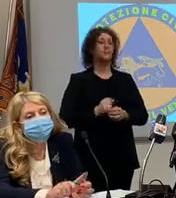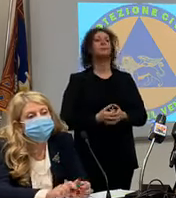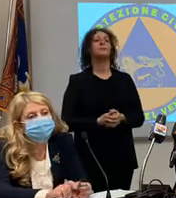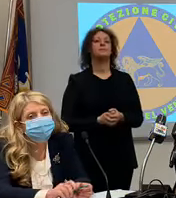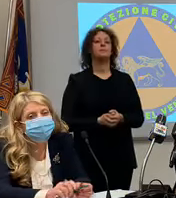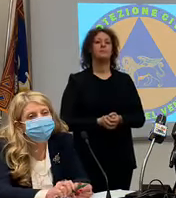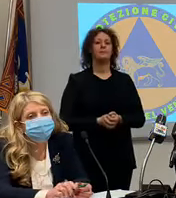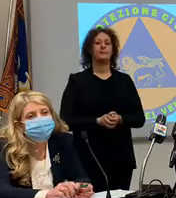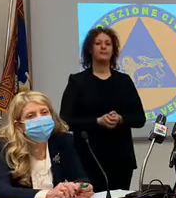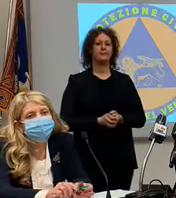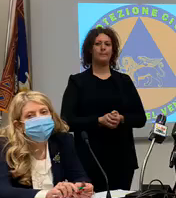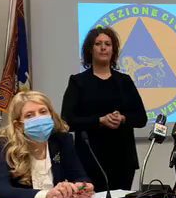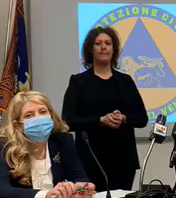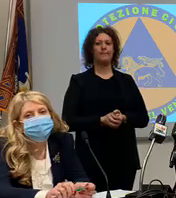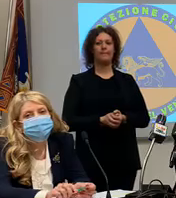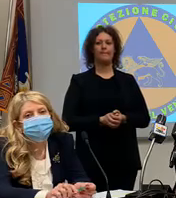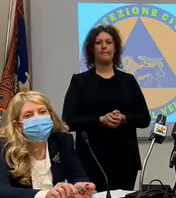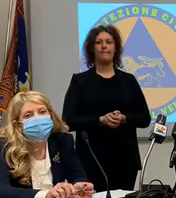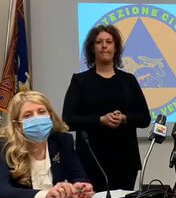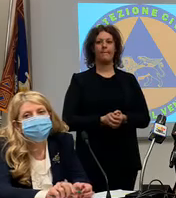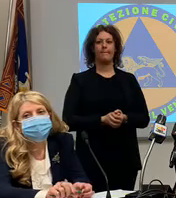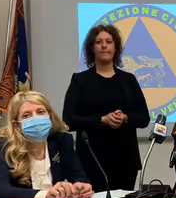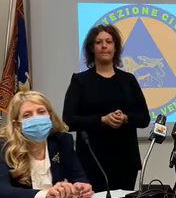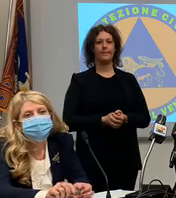eh Marco